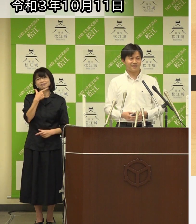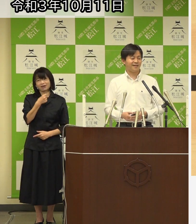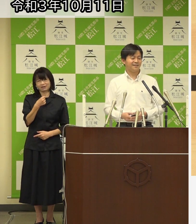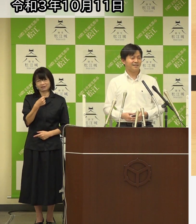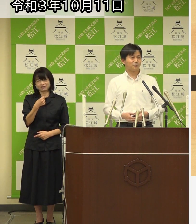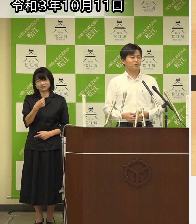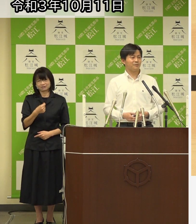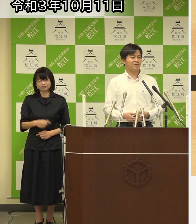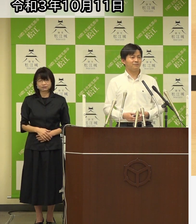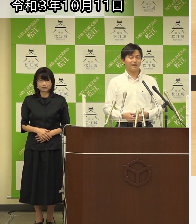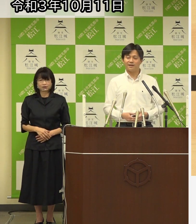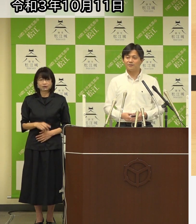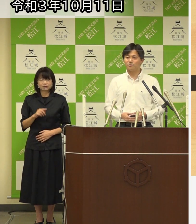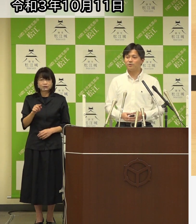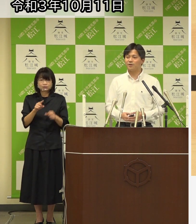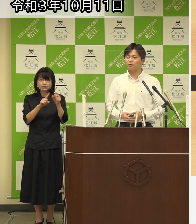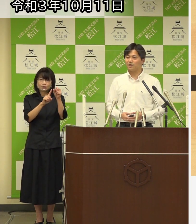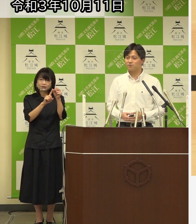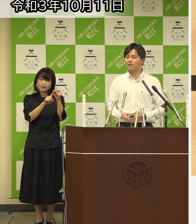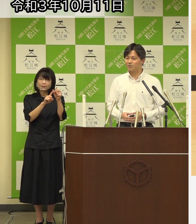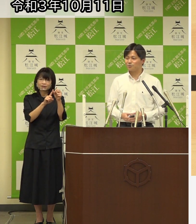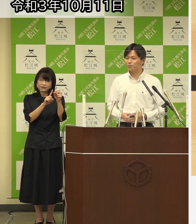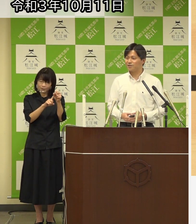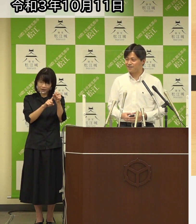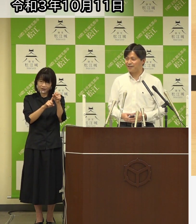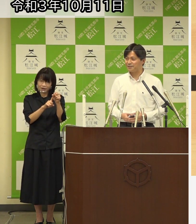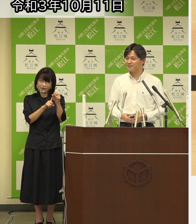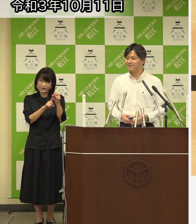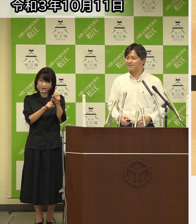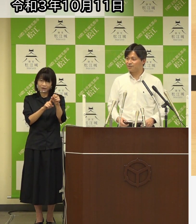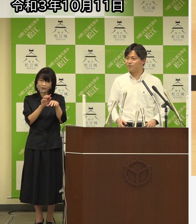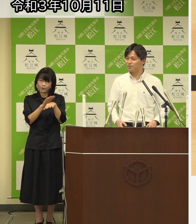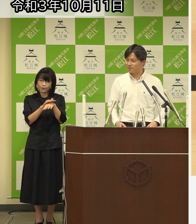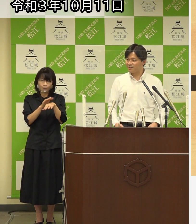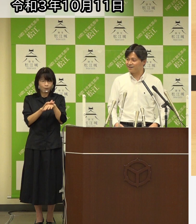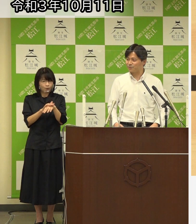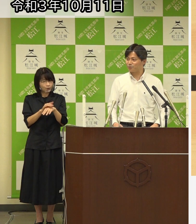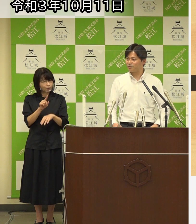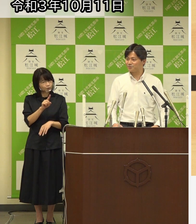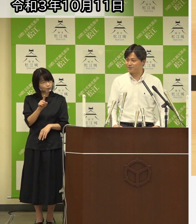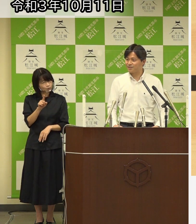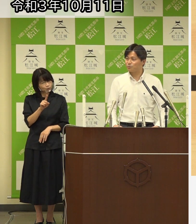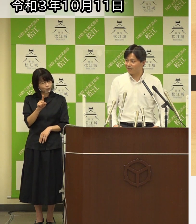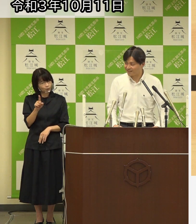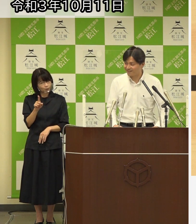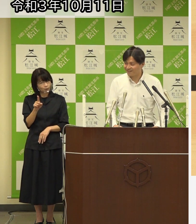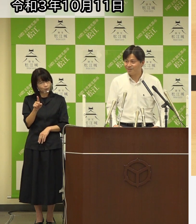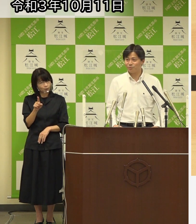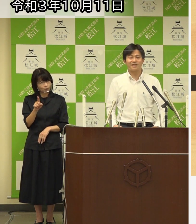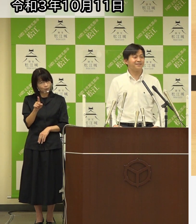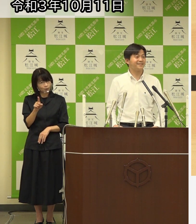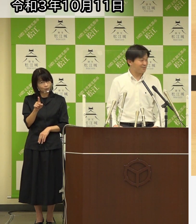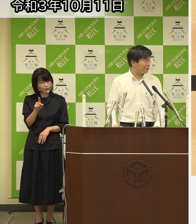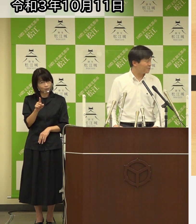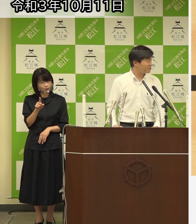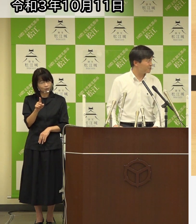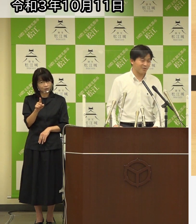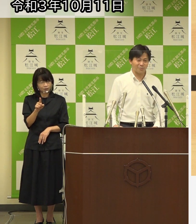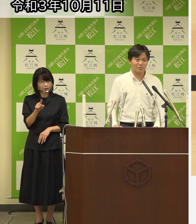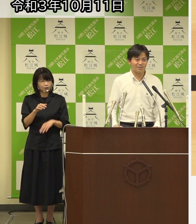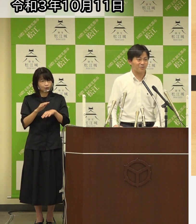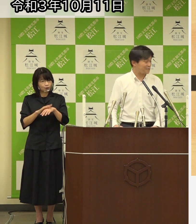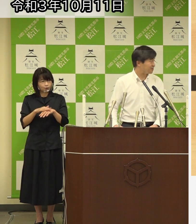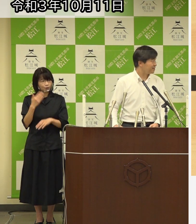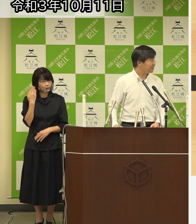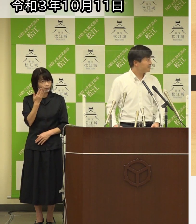っているんですが、そのためにはどういったことが必要なのかというのをですね、逆にすいません、記者の皆さんにお尋ねしたいというふう